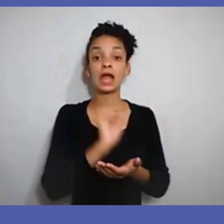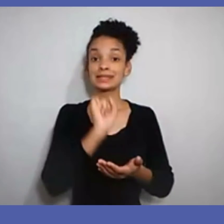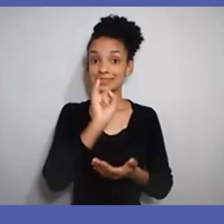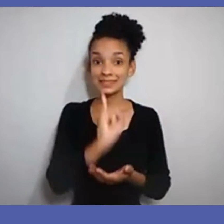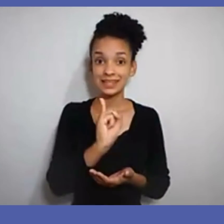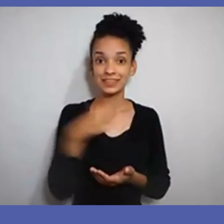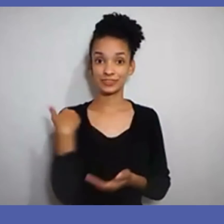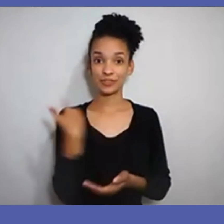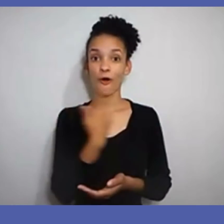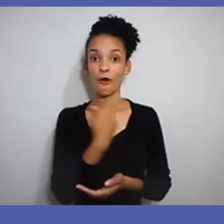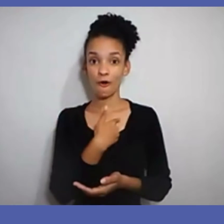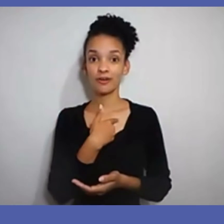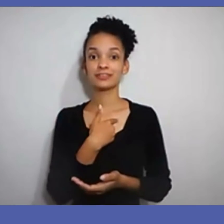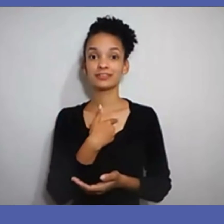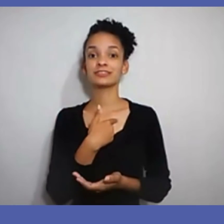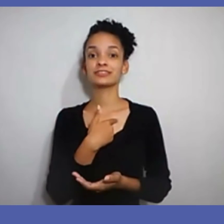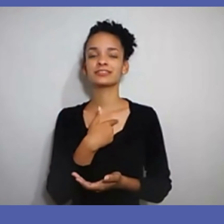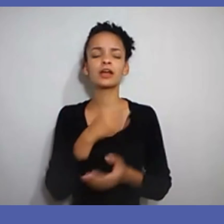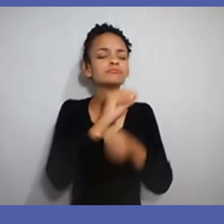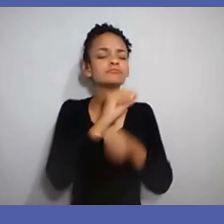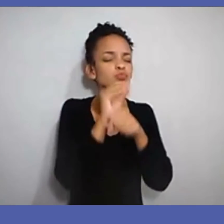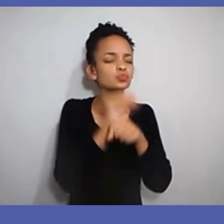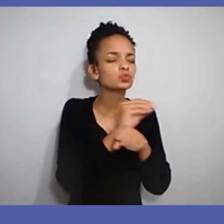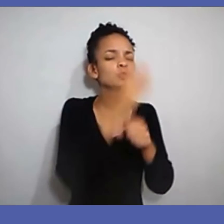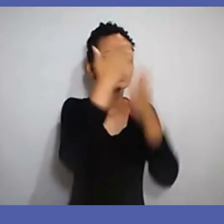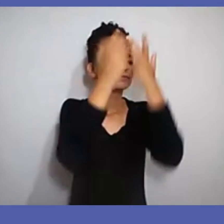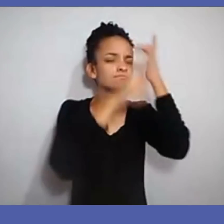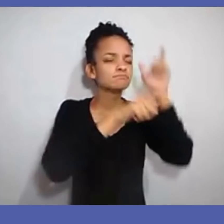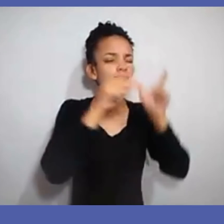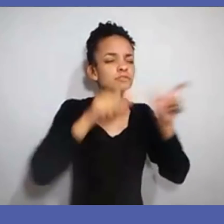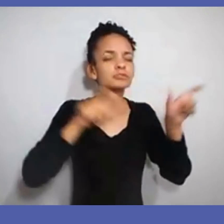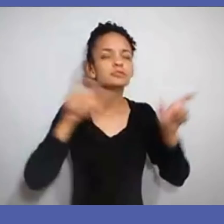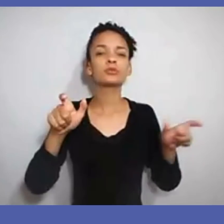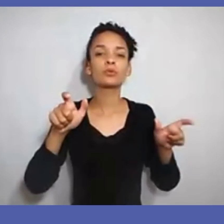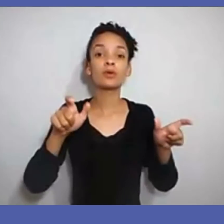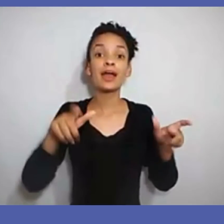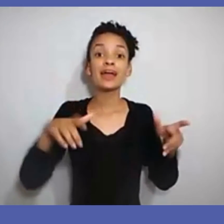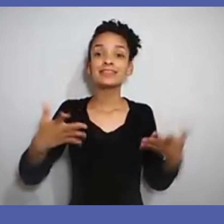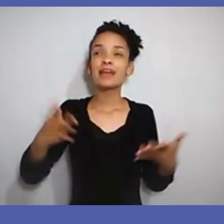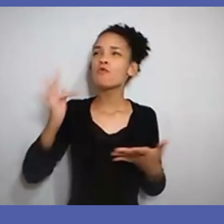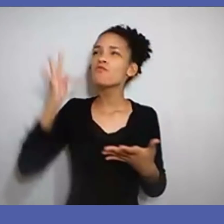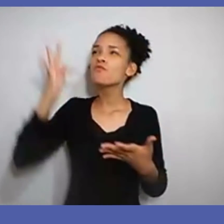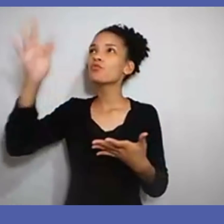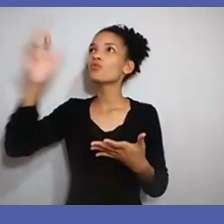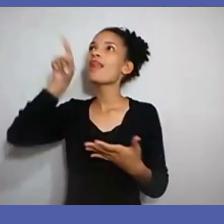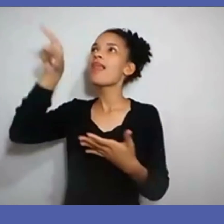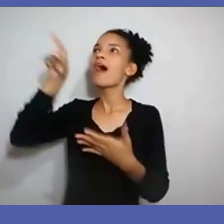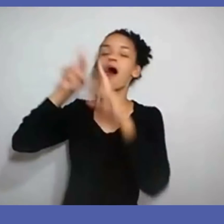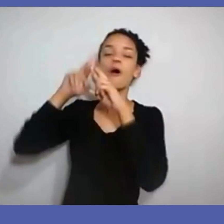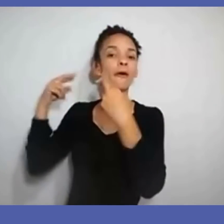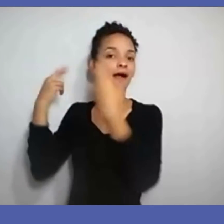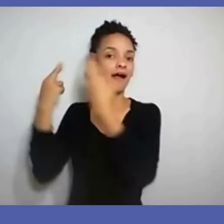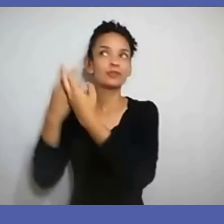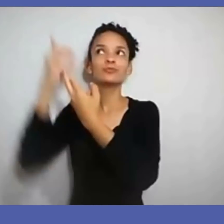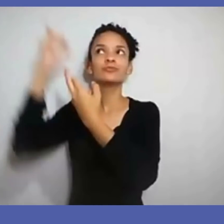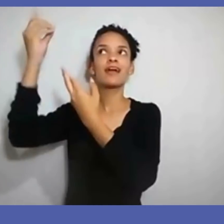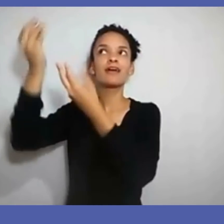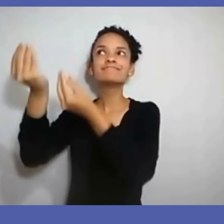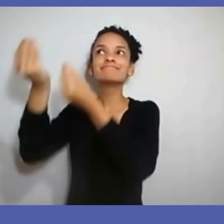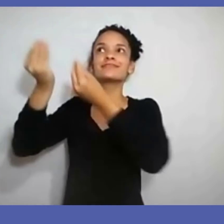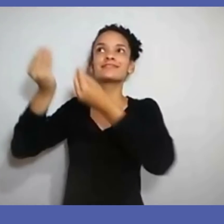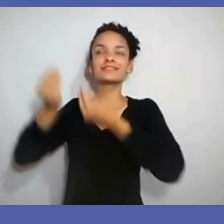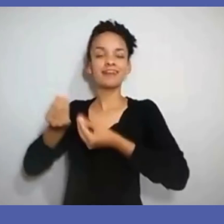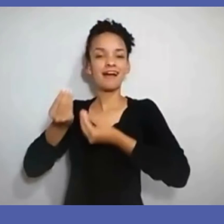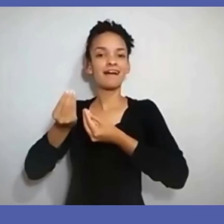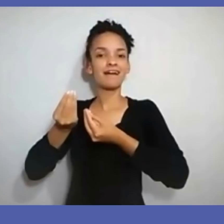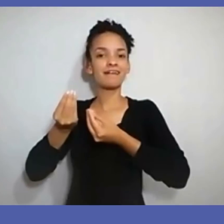terra, lá na manifestação no reino dos céus, ele vai entregar todos os seus bens para você cuidar. Por isso, irmãos,